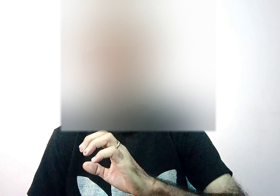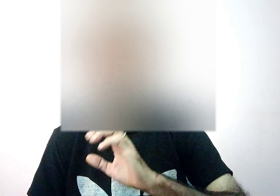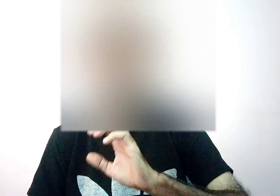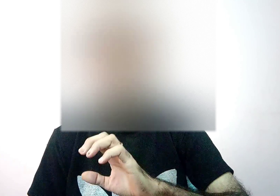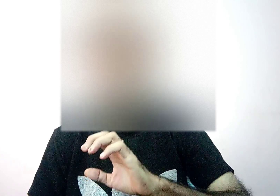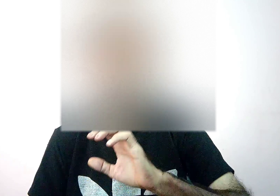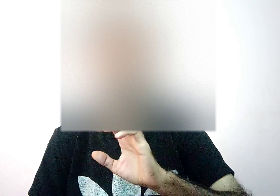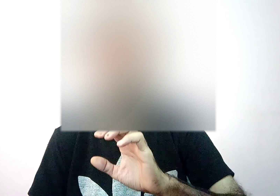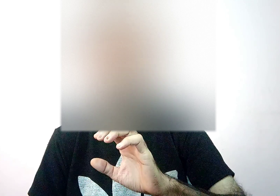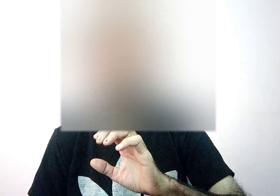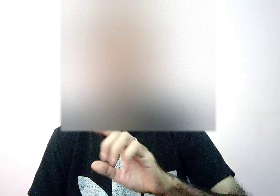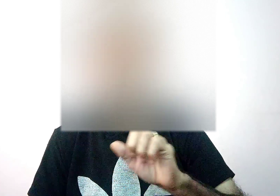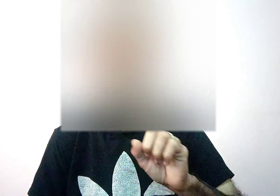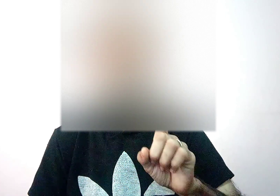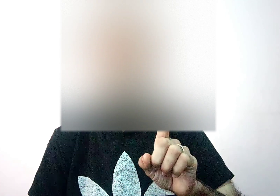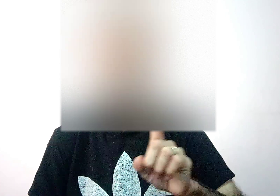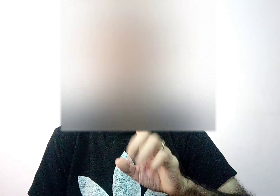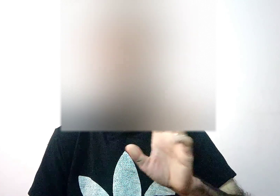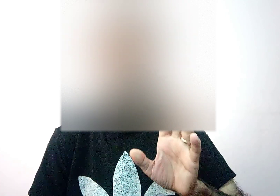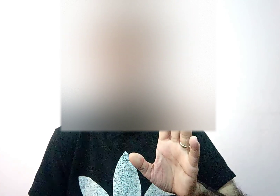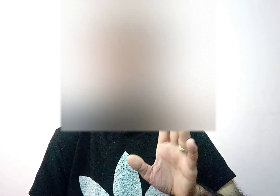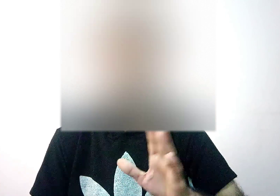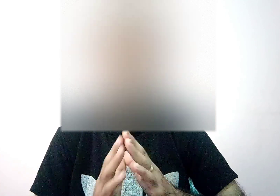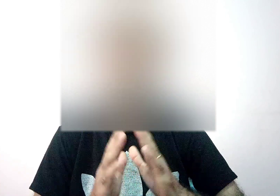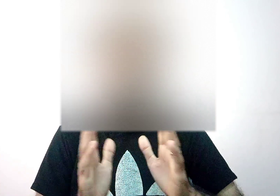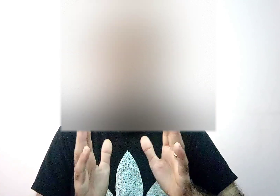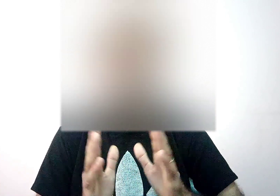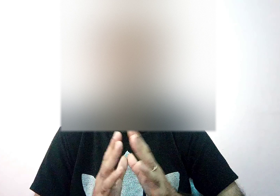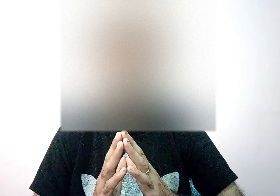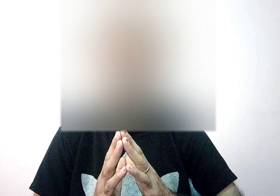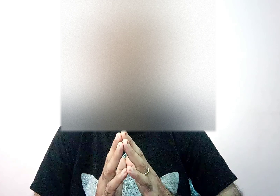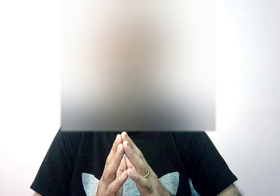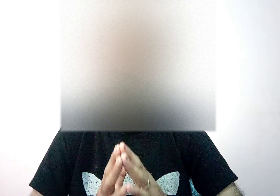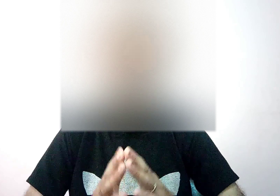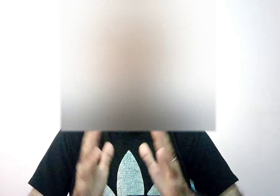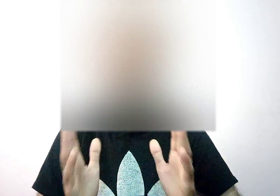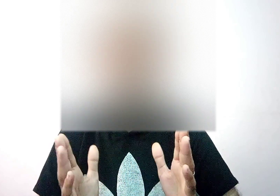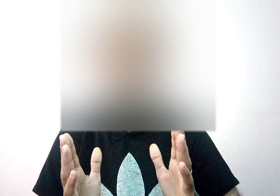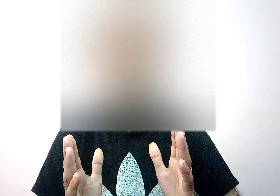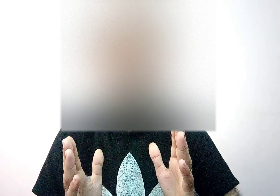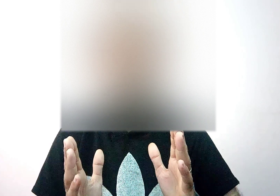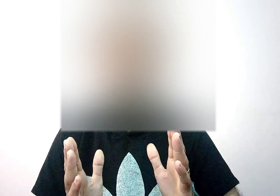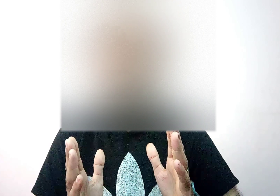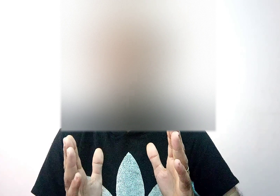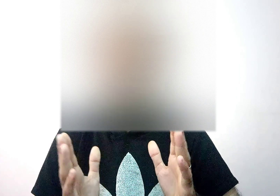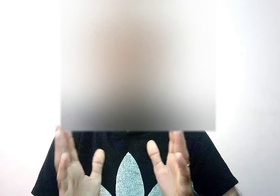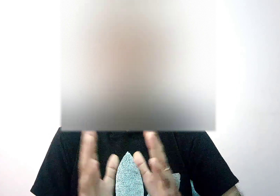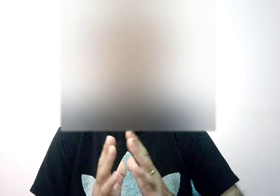وهل هيتم السيطرة عليه في وضع القوات المسلحة الكتيرة جدا والمسلحة تسليح عالي؟ طبعا شيء